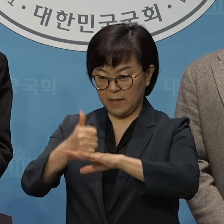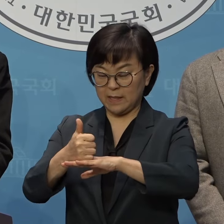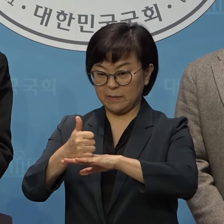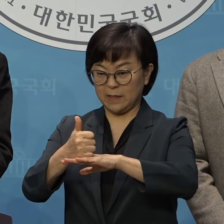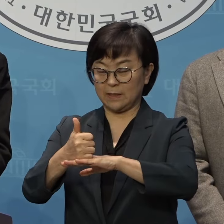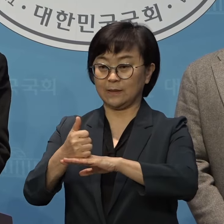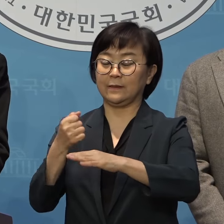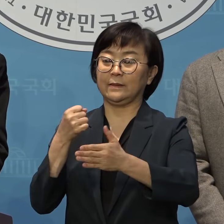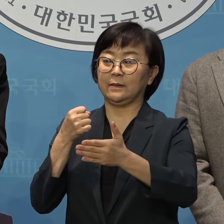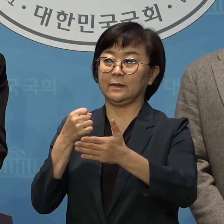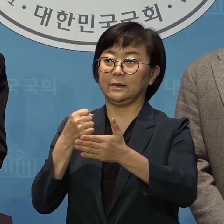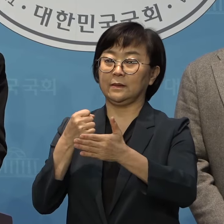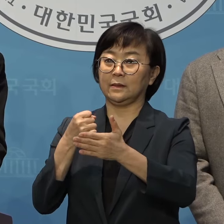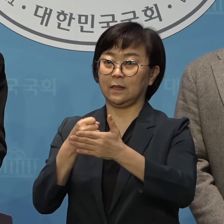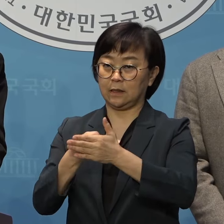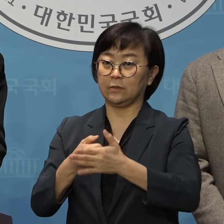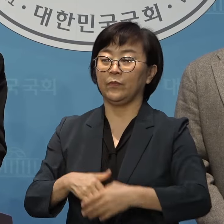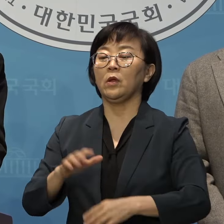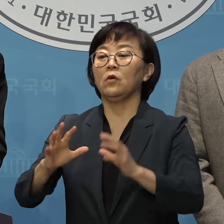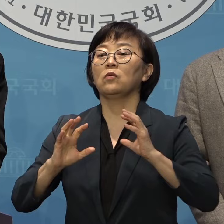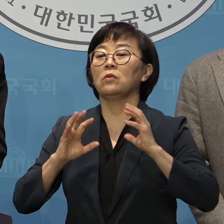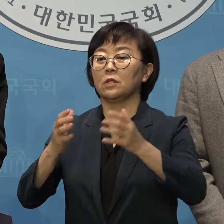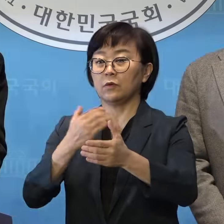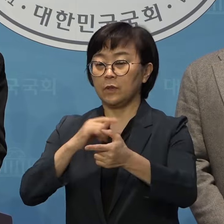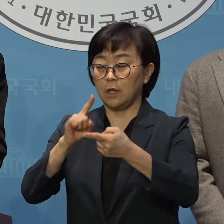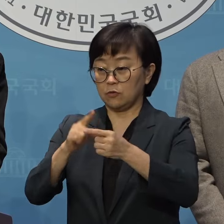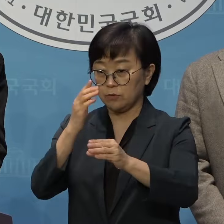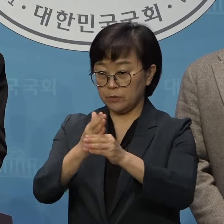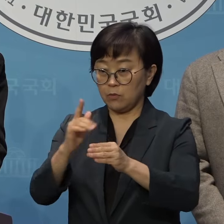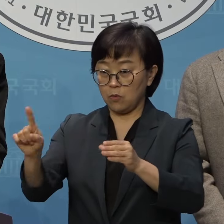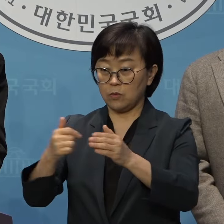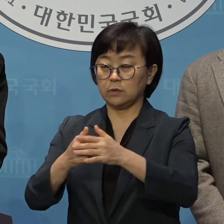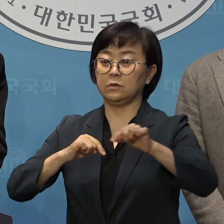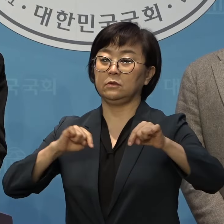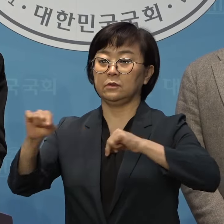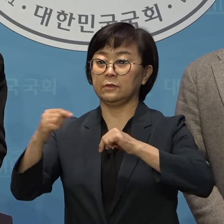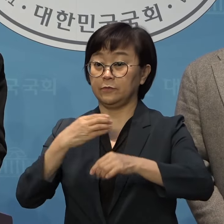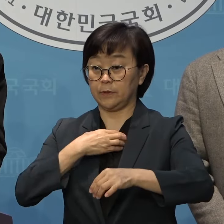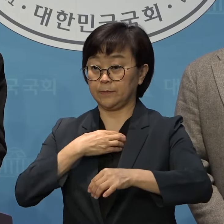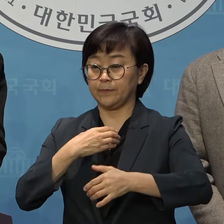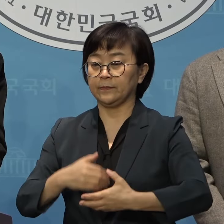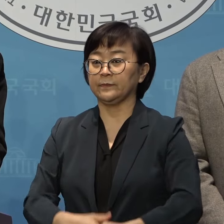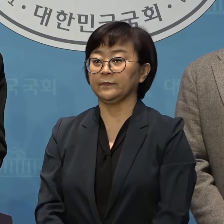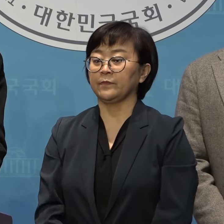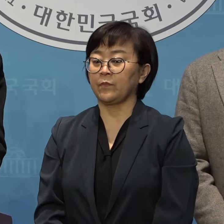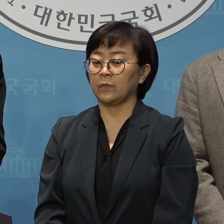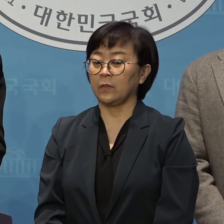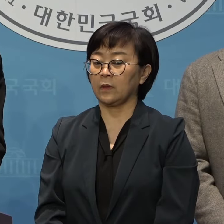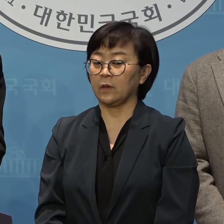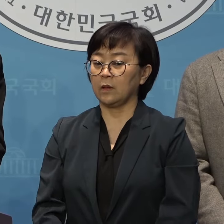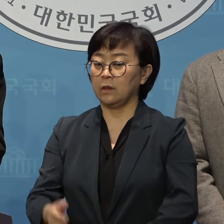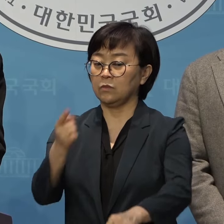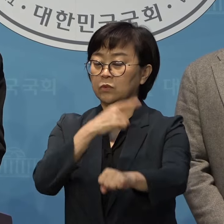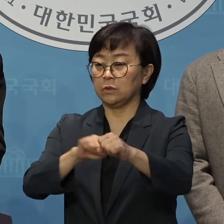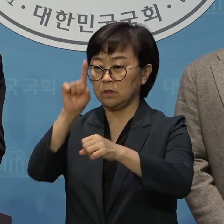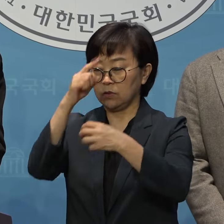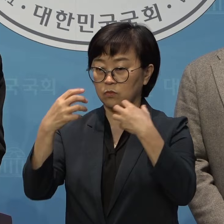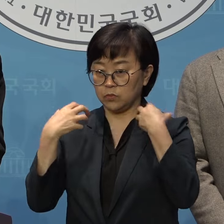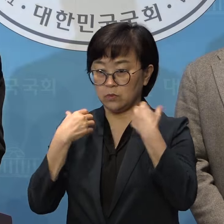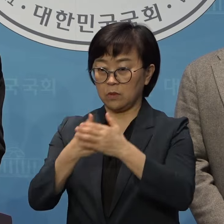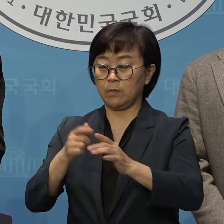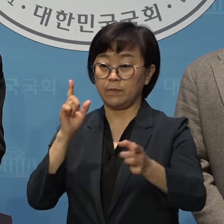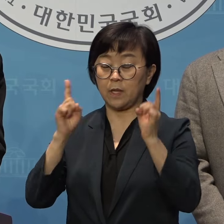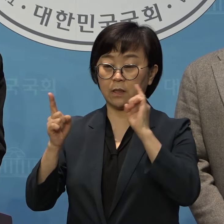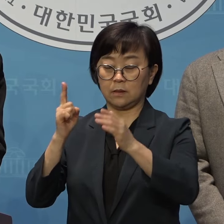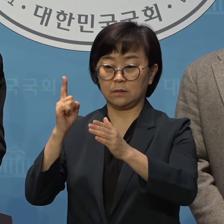기로에 섰습니다. 국가적 위기의 핵심은 정치의 위기입니다. 무능한 정권과